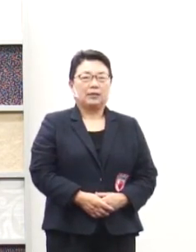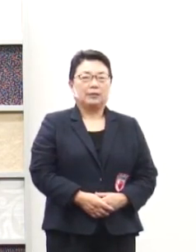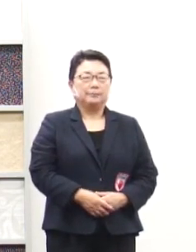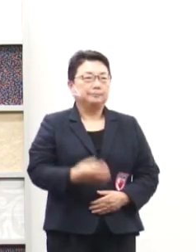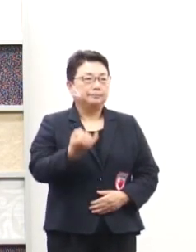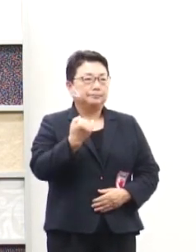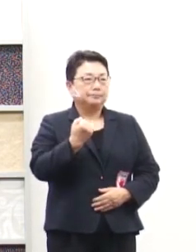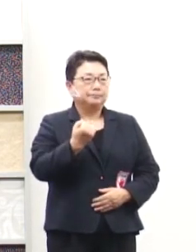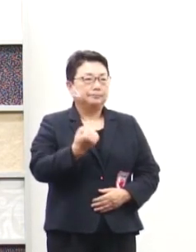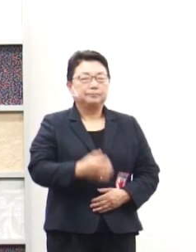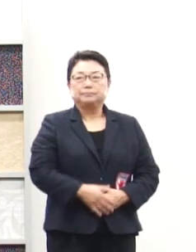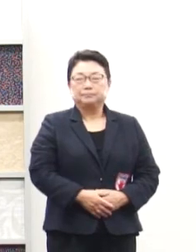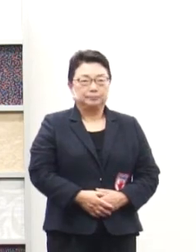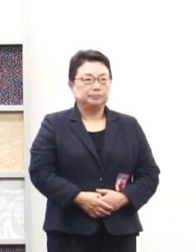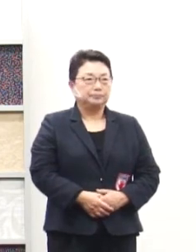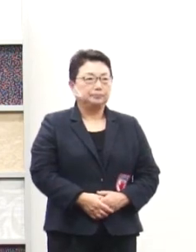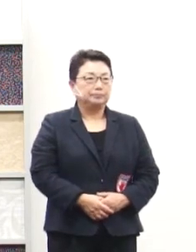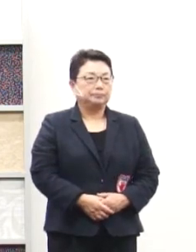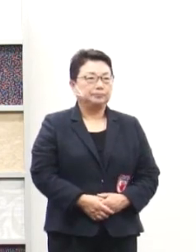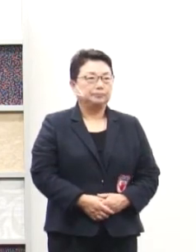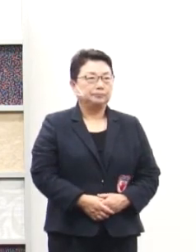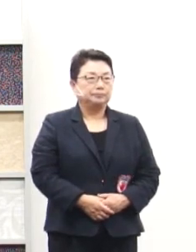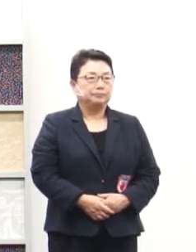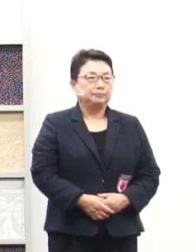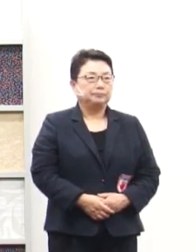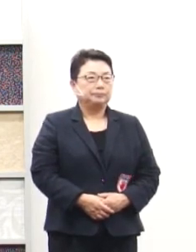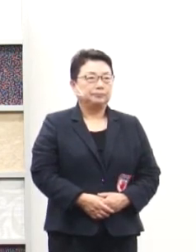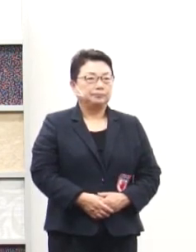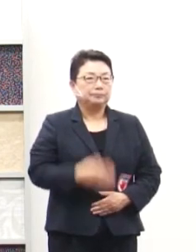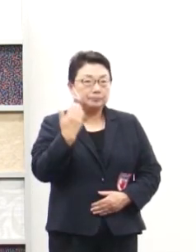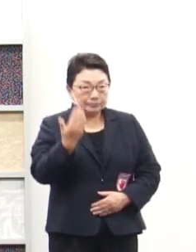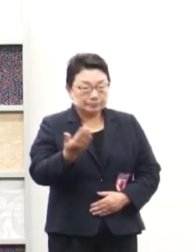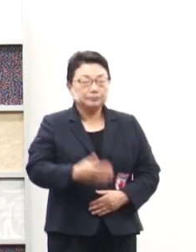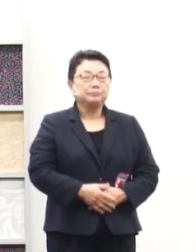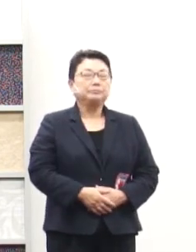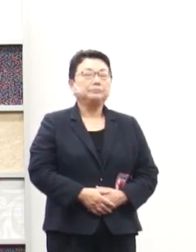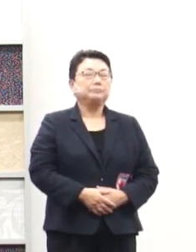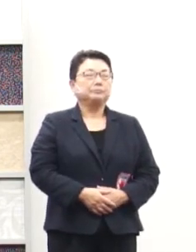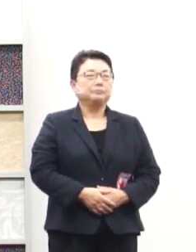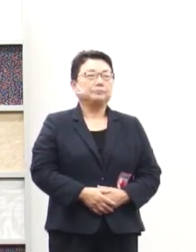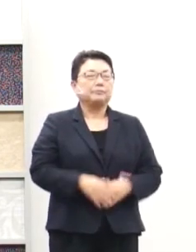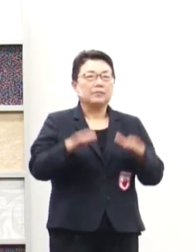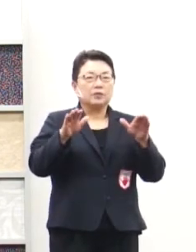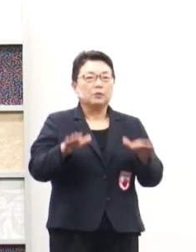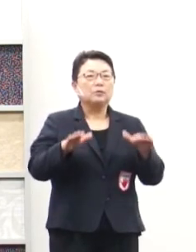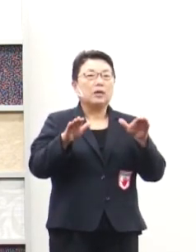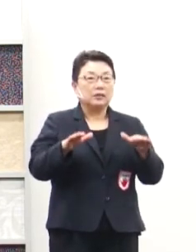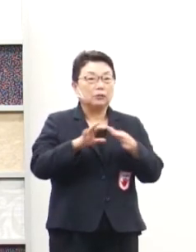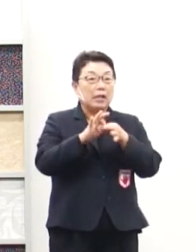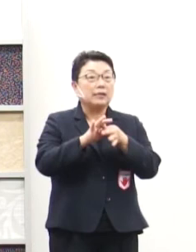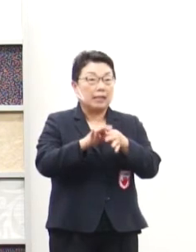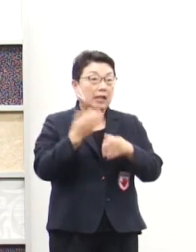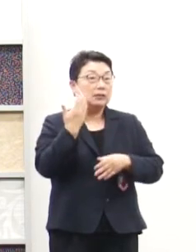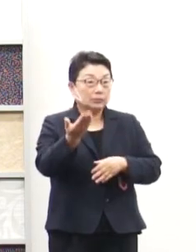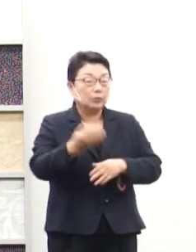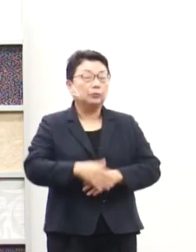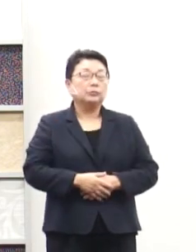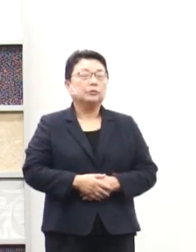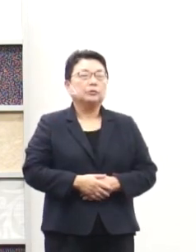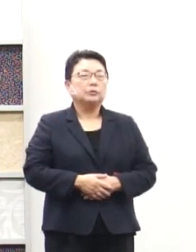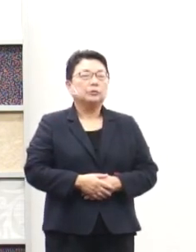よろしいでしょうか。じゃあどうぞ。 はい、改めてそれでいきます、うん、まあ、今回の関連ではありますけれども、